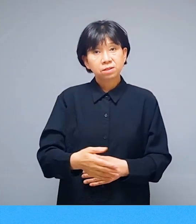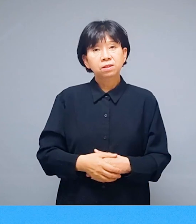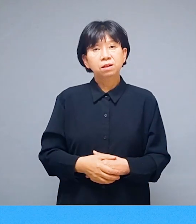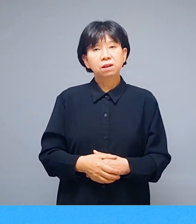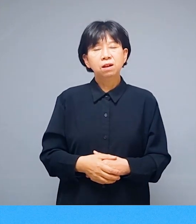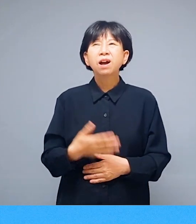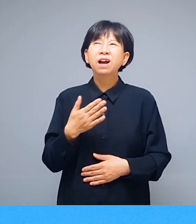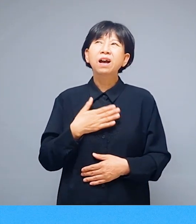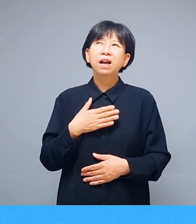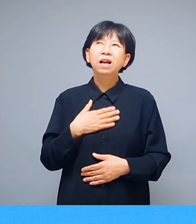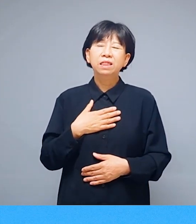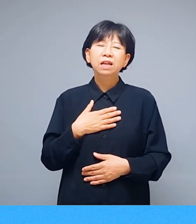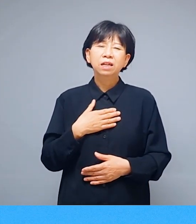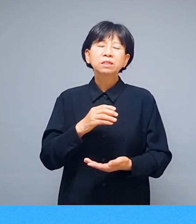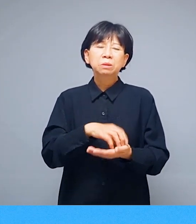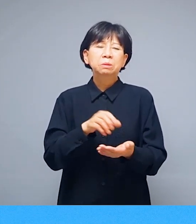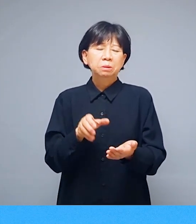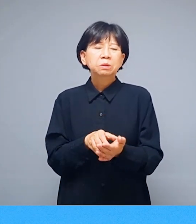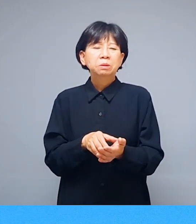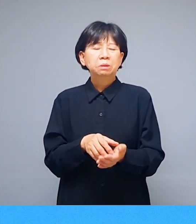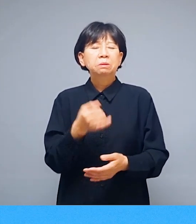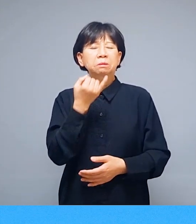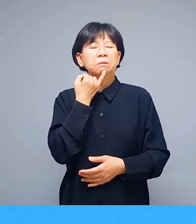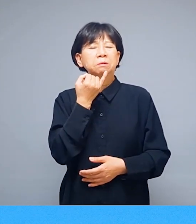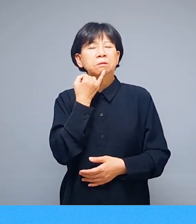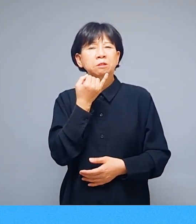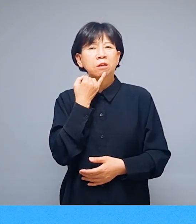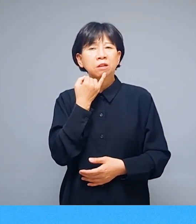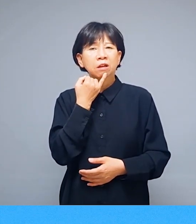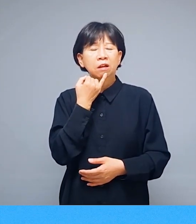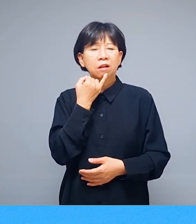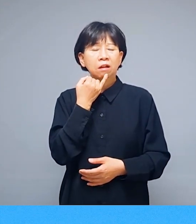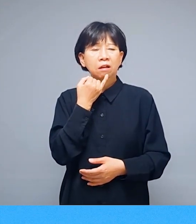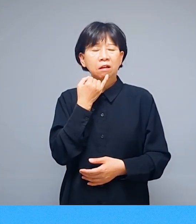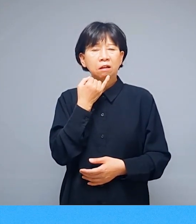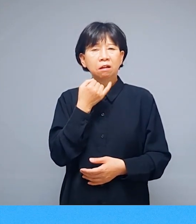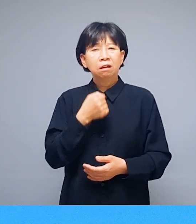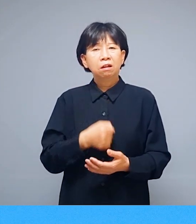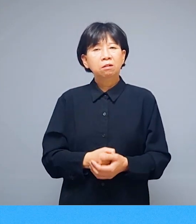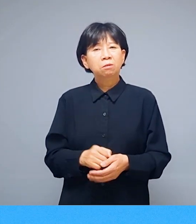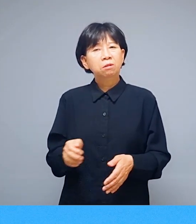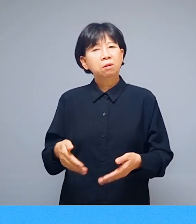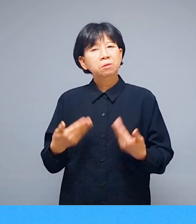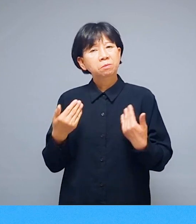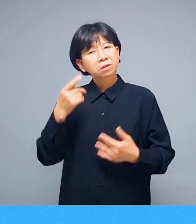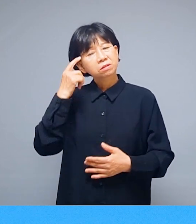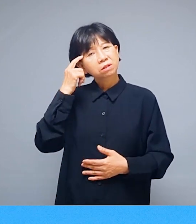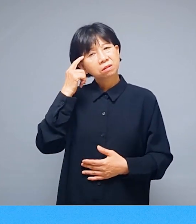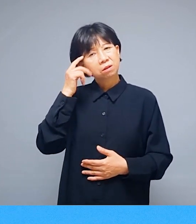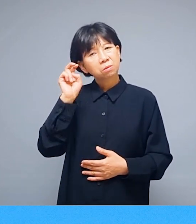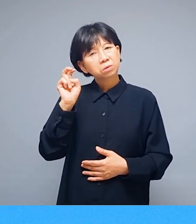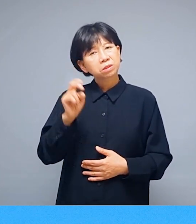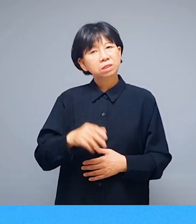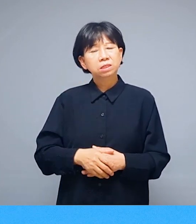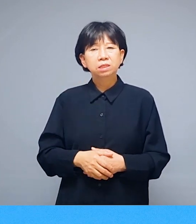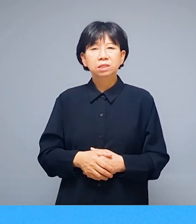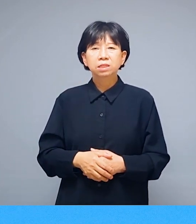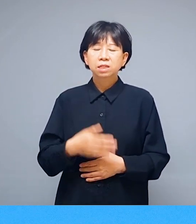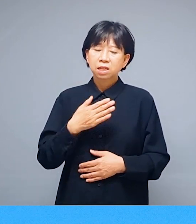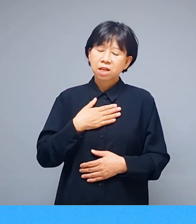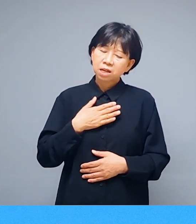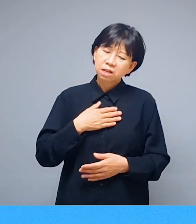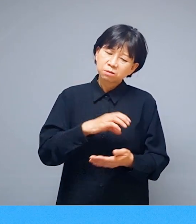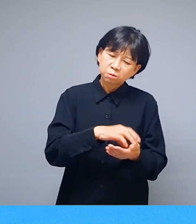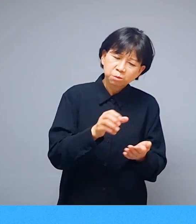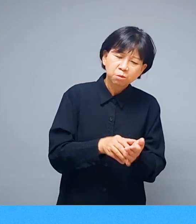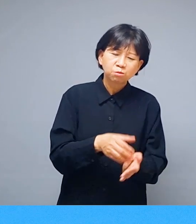됐어. 여기까지만 하면 돼. 이렇게 순종을 멈추고 있진 않나요? 아이고, 내가 이